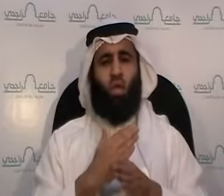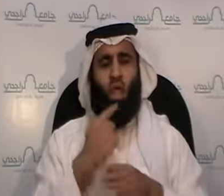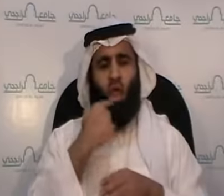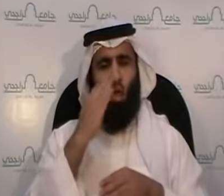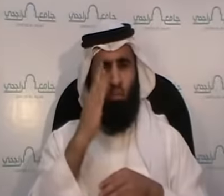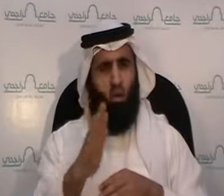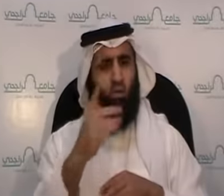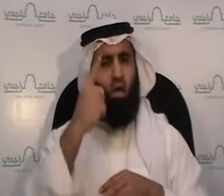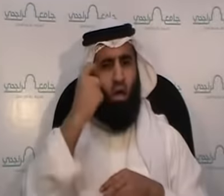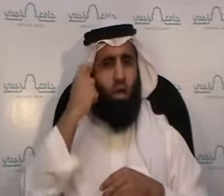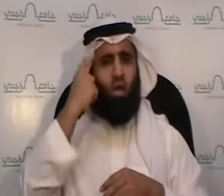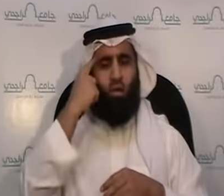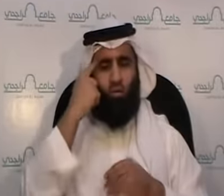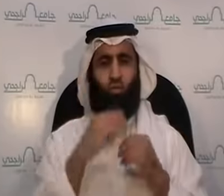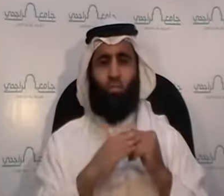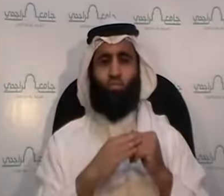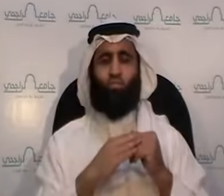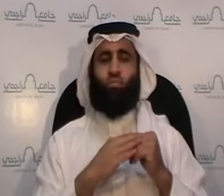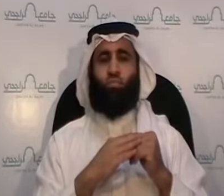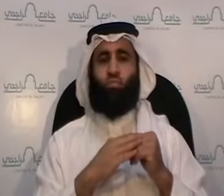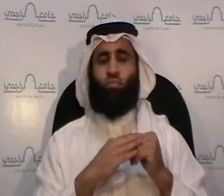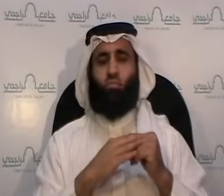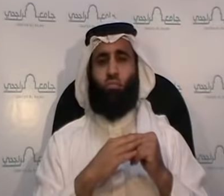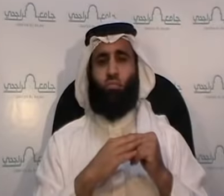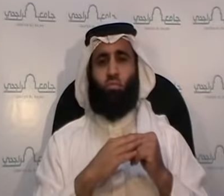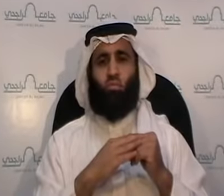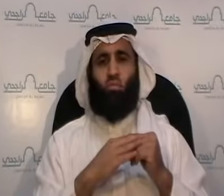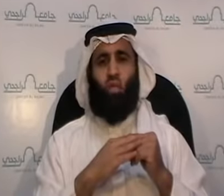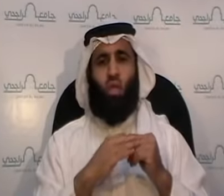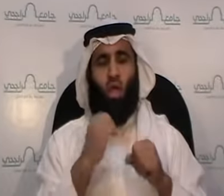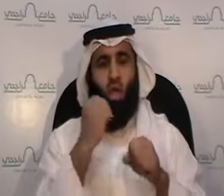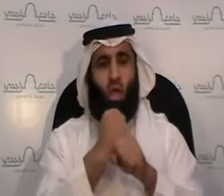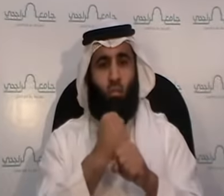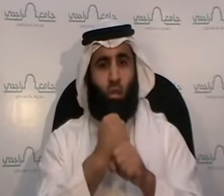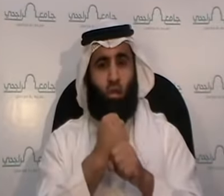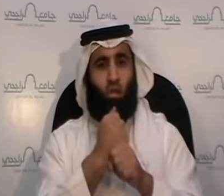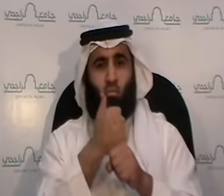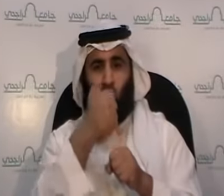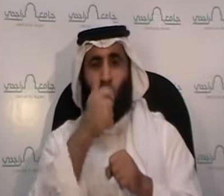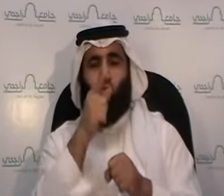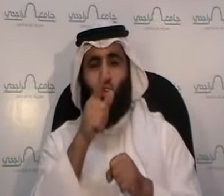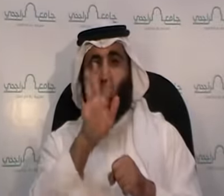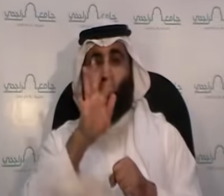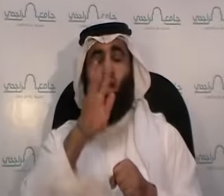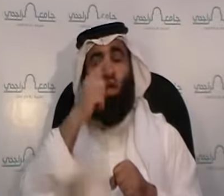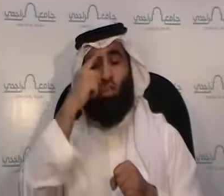والخير، فإنهم عطلوها أو وجهوها إلى وجوه الشر والفساد